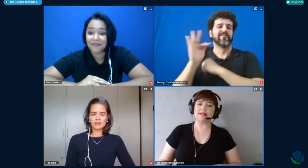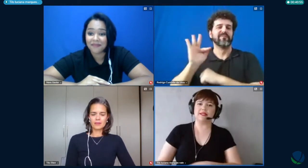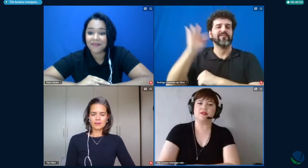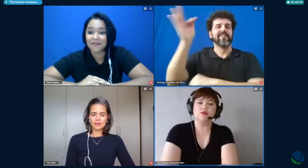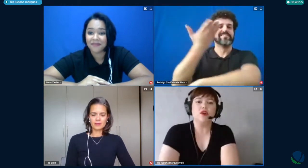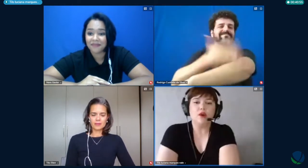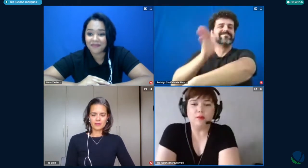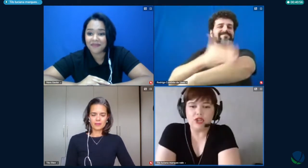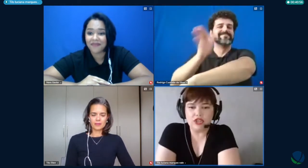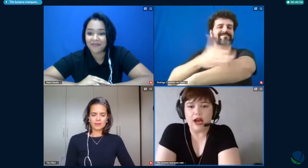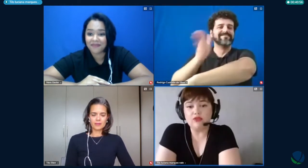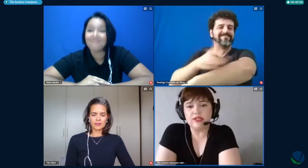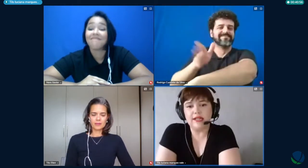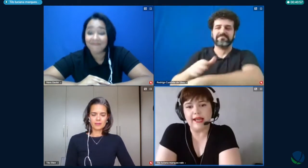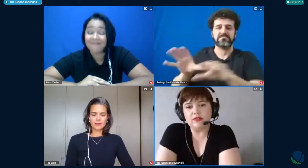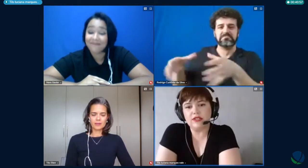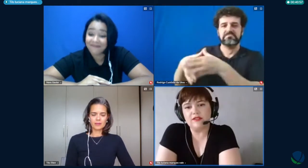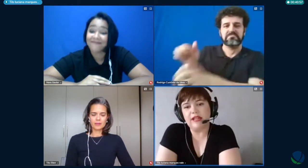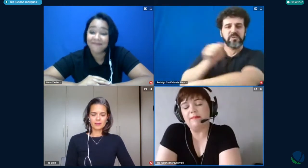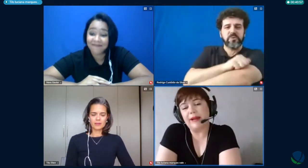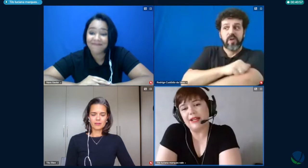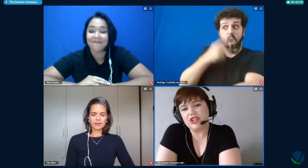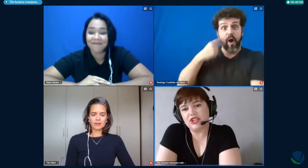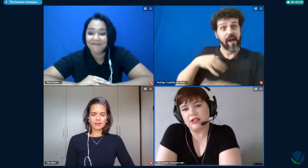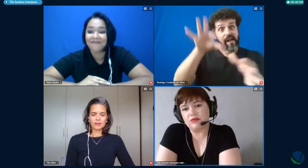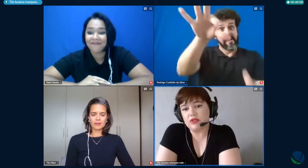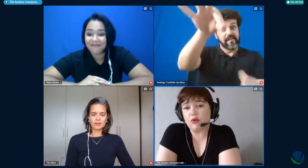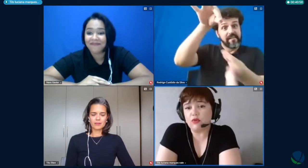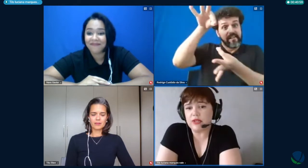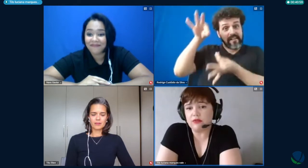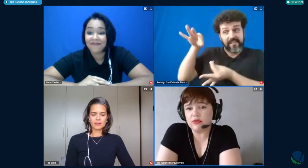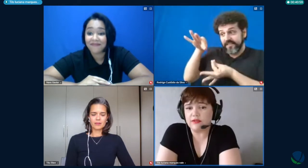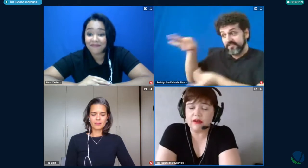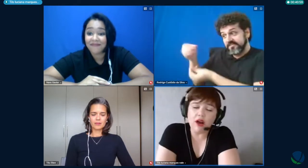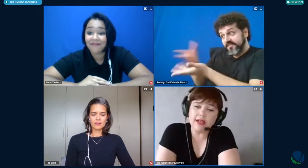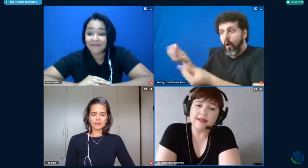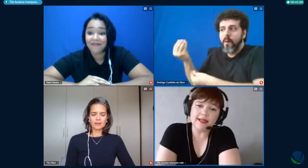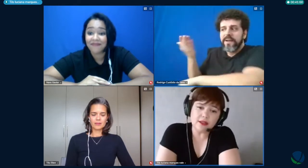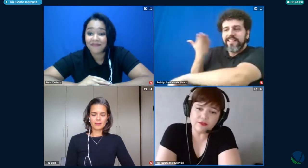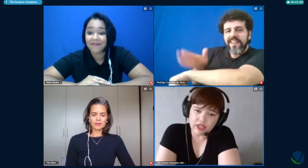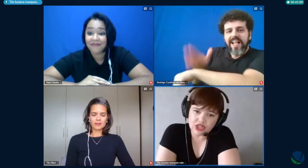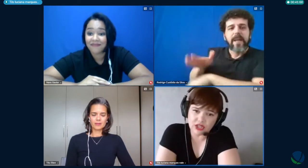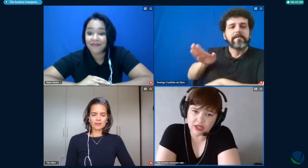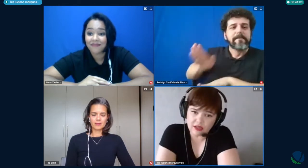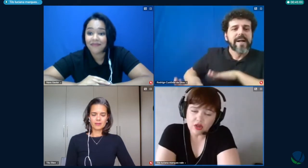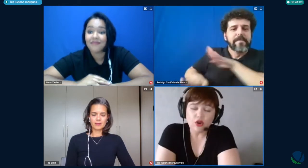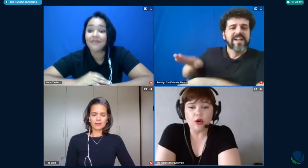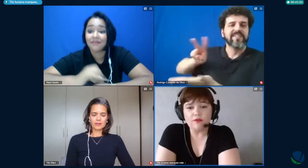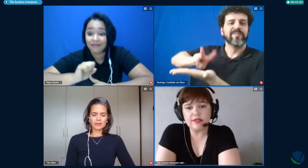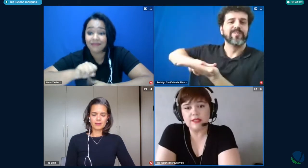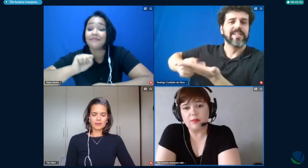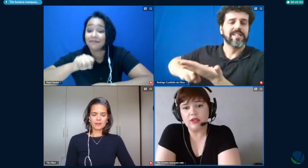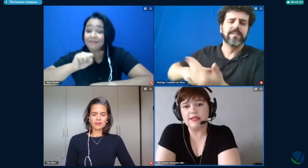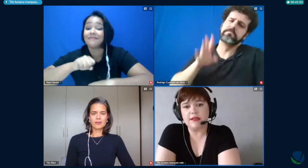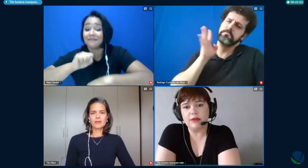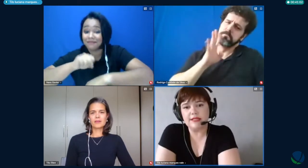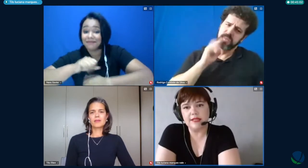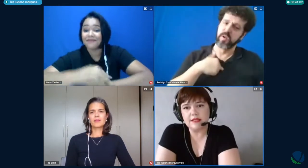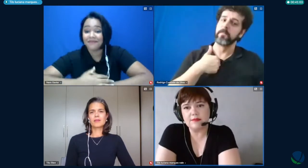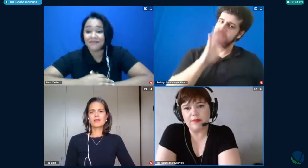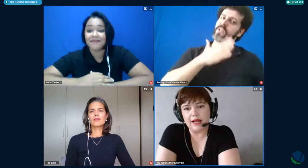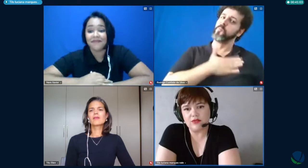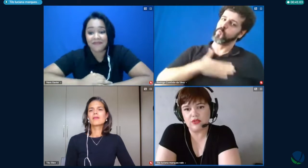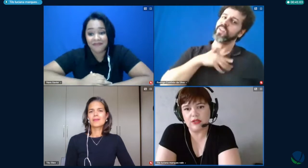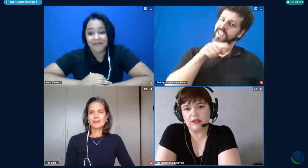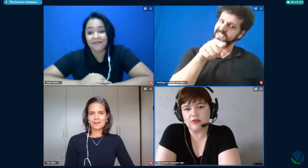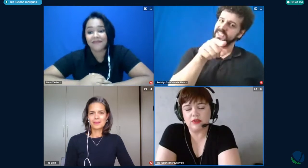tive prazer. Isso pode auxiliar, inclusive, na prática de tradução com os alunos. Falou, olha, tem essa ficha aqui, como vocês podem estabelecer